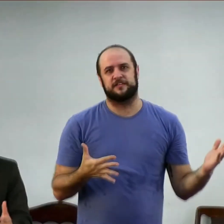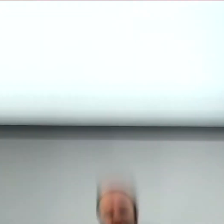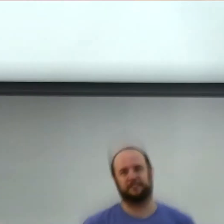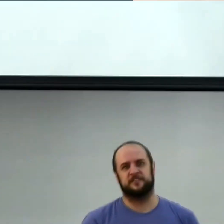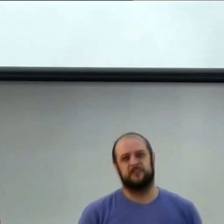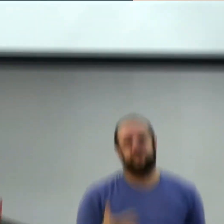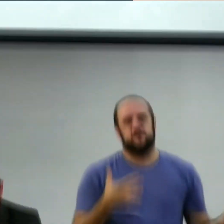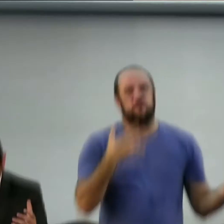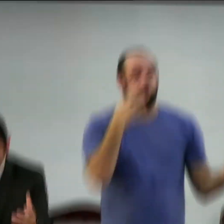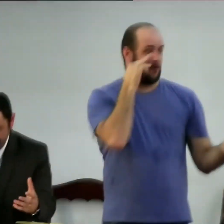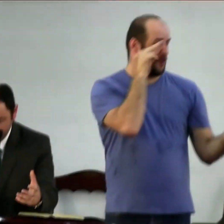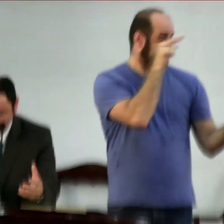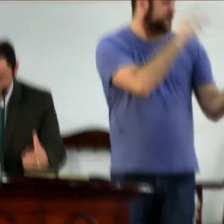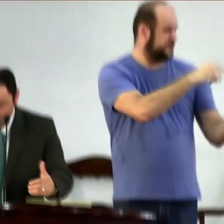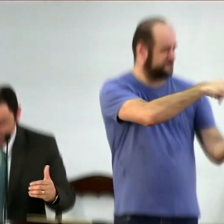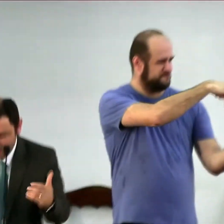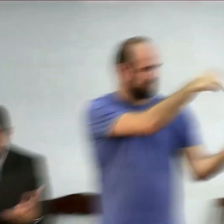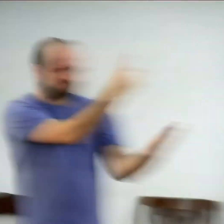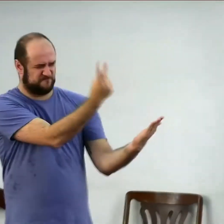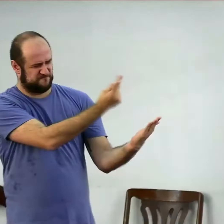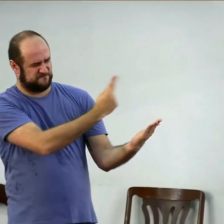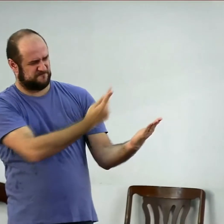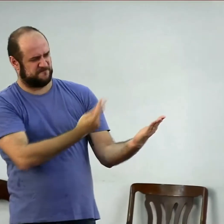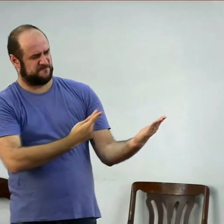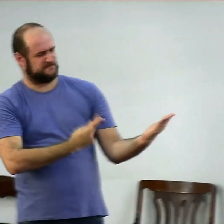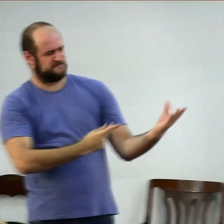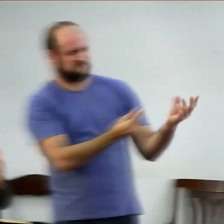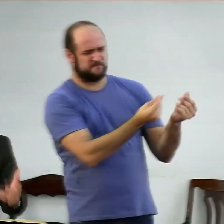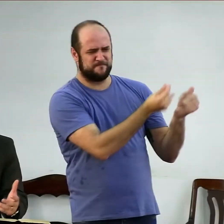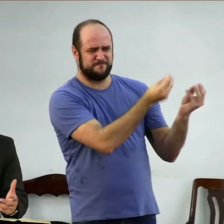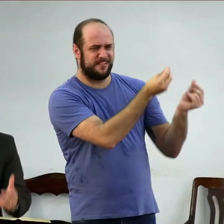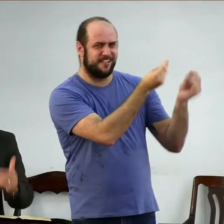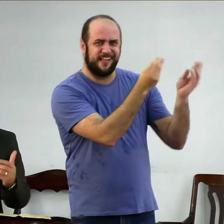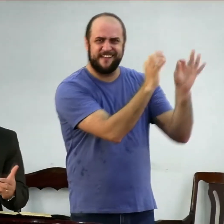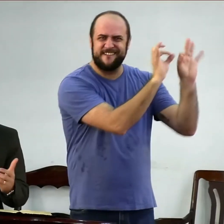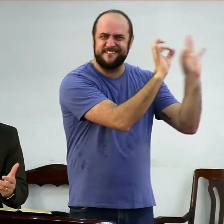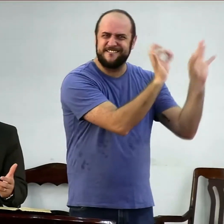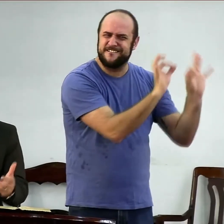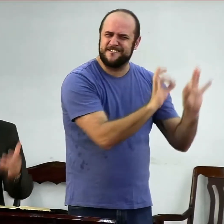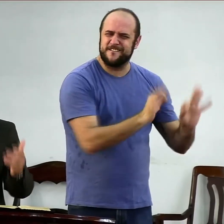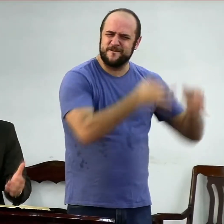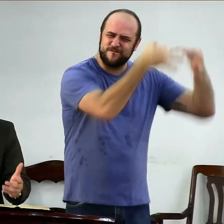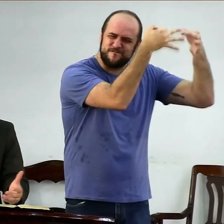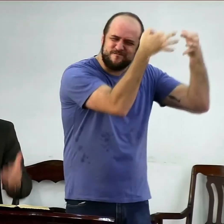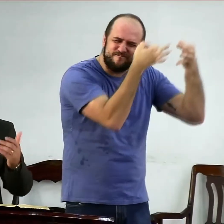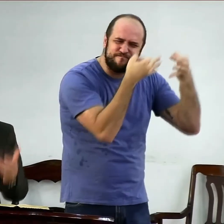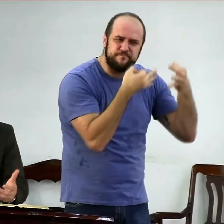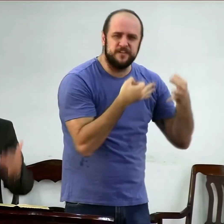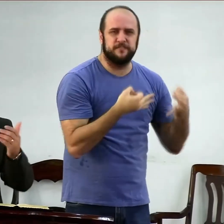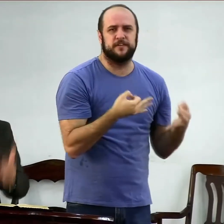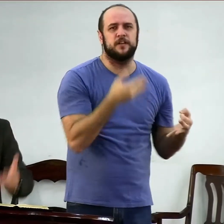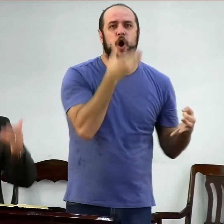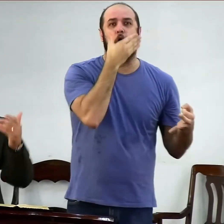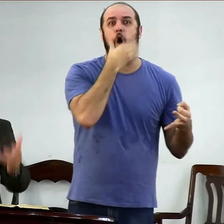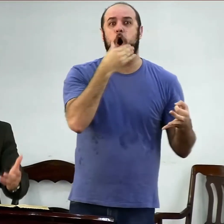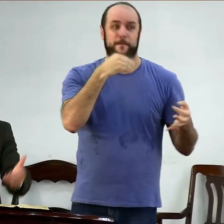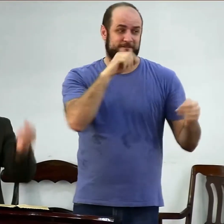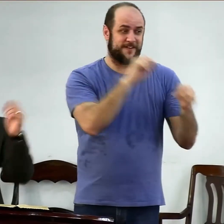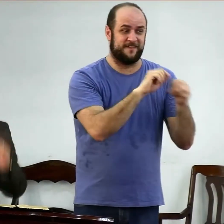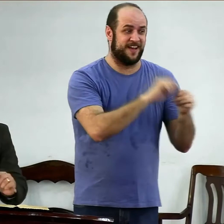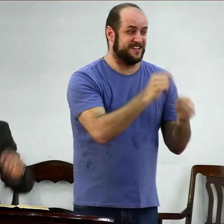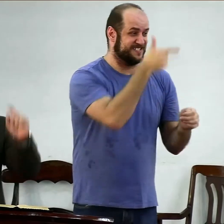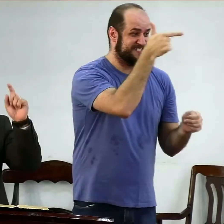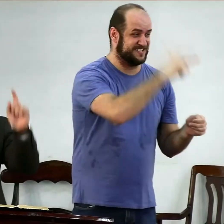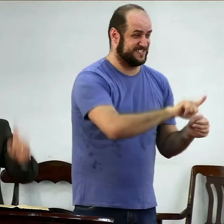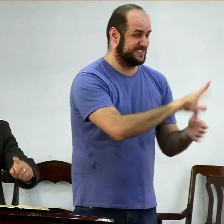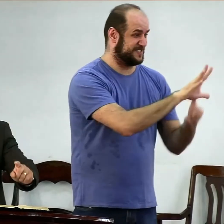flor, perceberá os desenhos, o relevo, a textura que algumas têm, e tudo isso o homem nenhum pode fabricar.